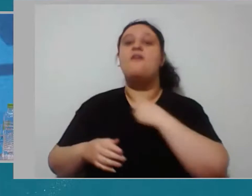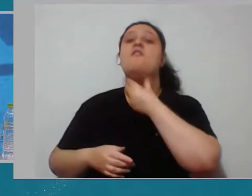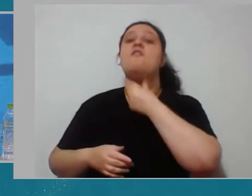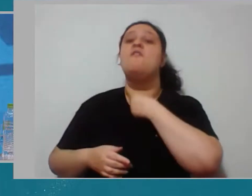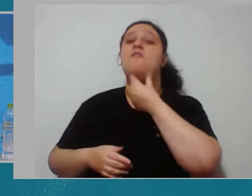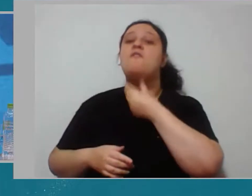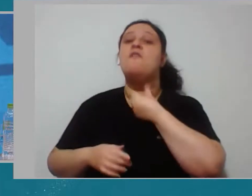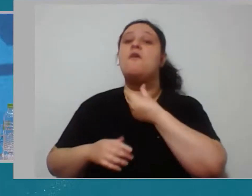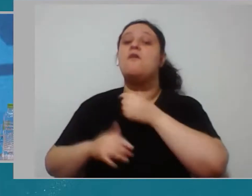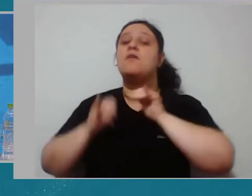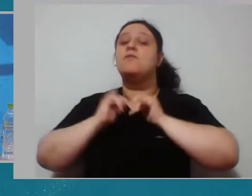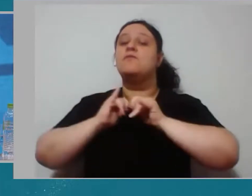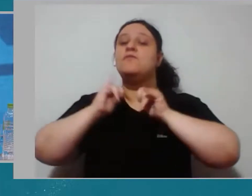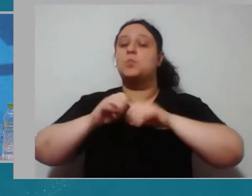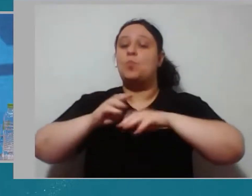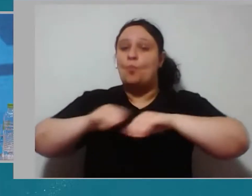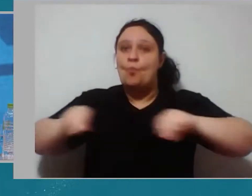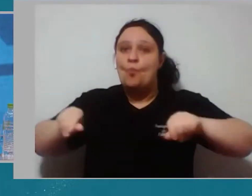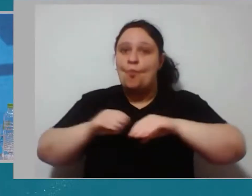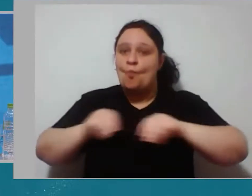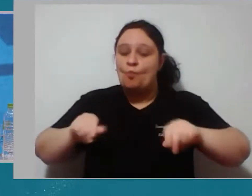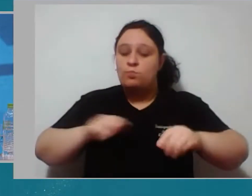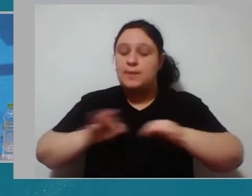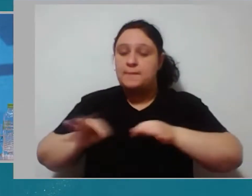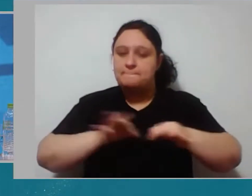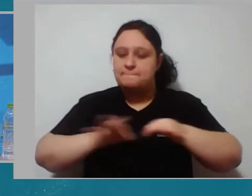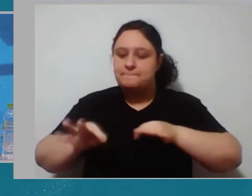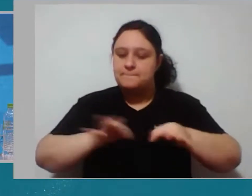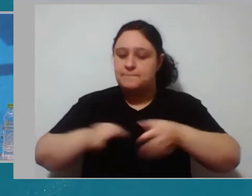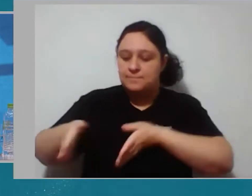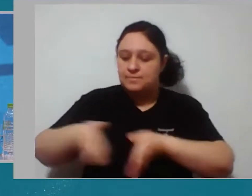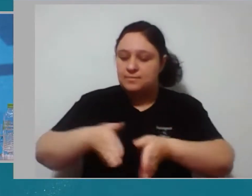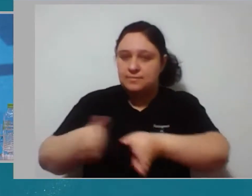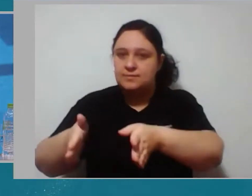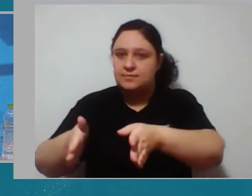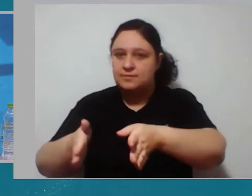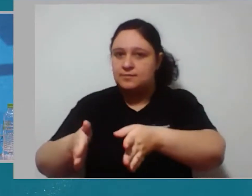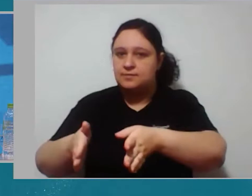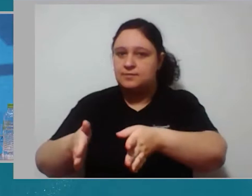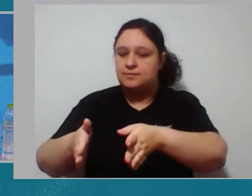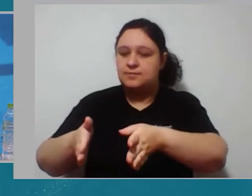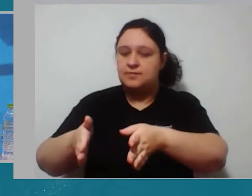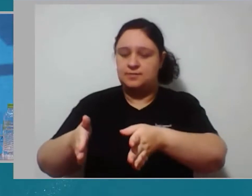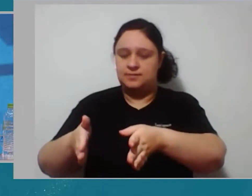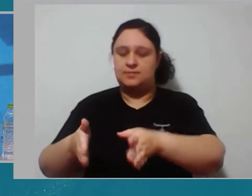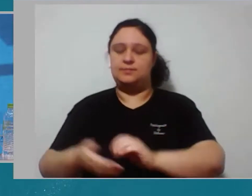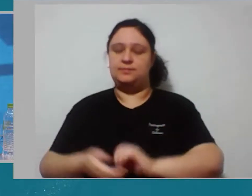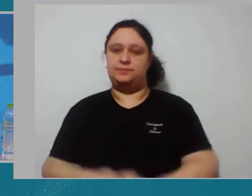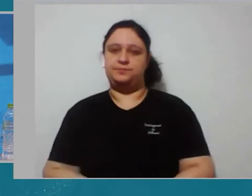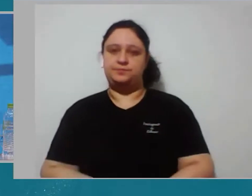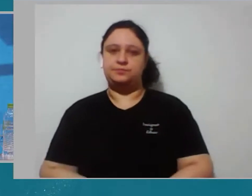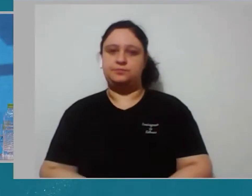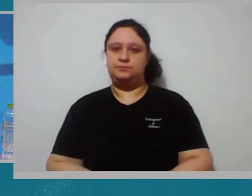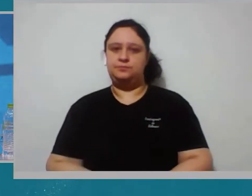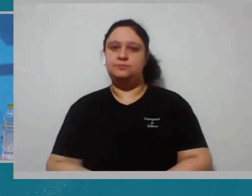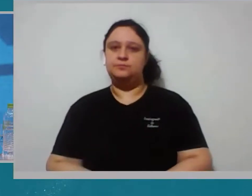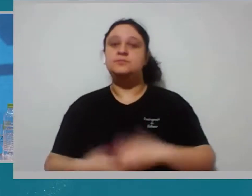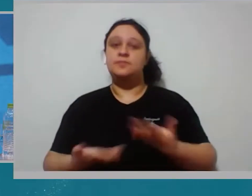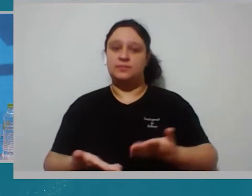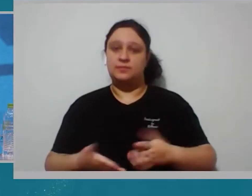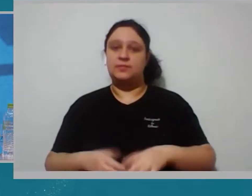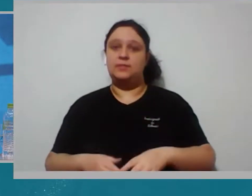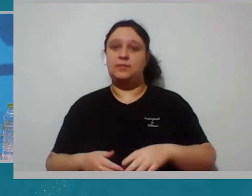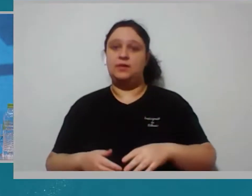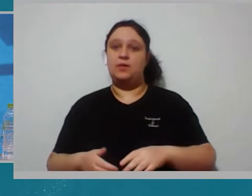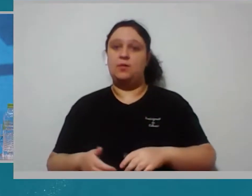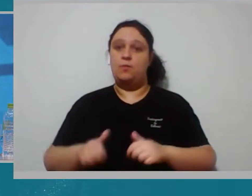do Senhor, endireitai as suas veredas. Então aqui nós vemos que João